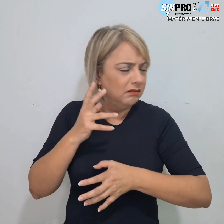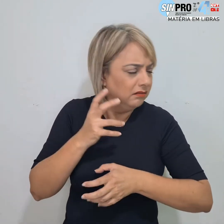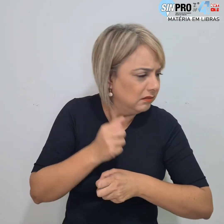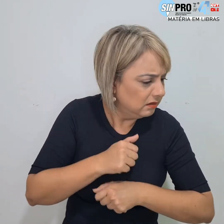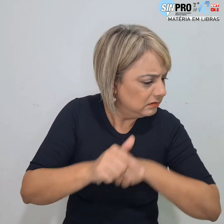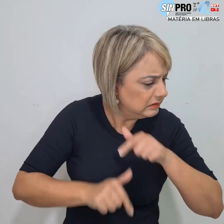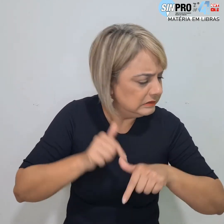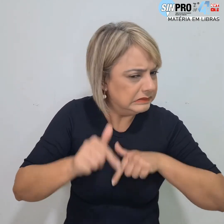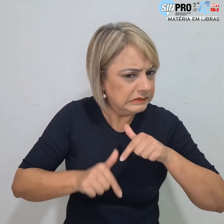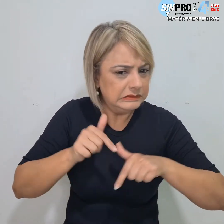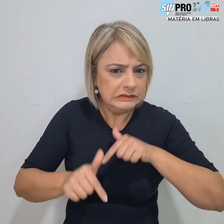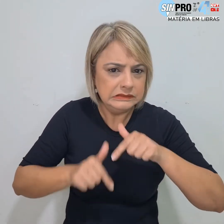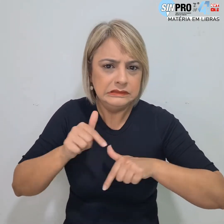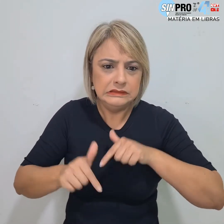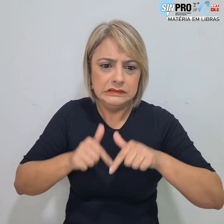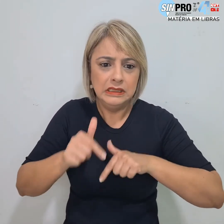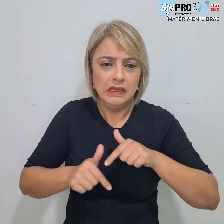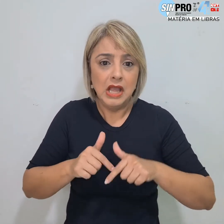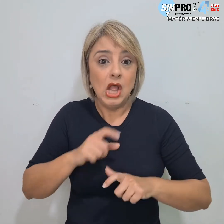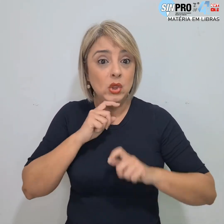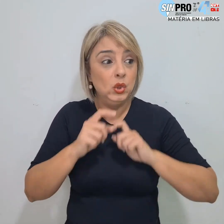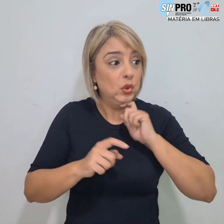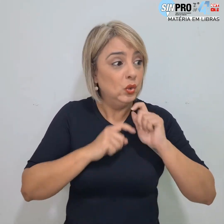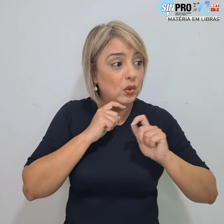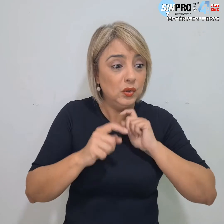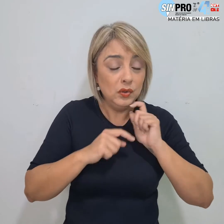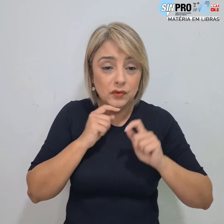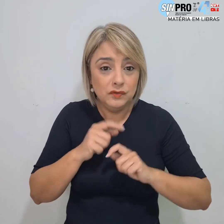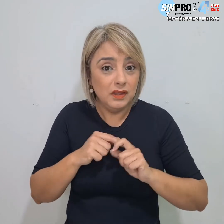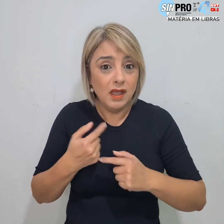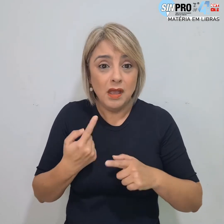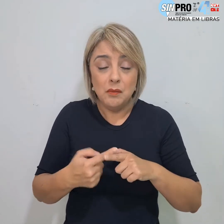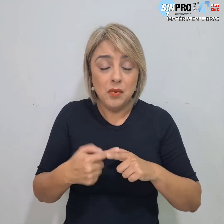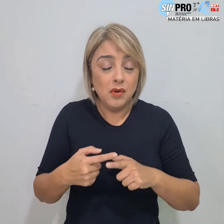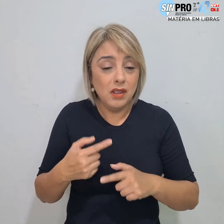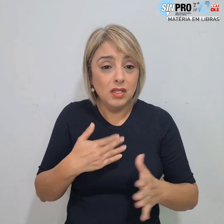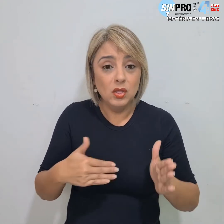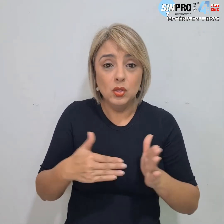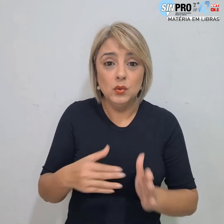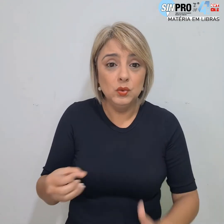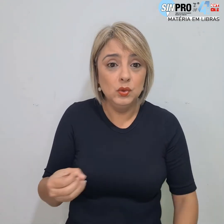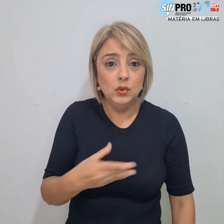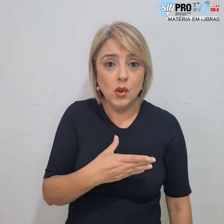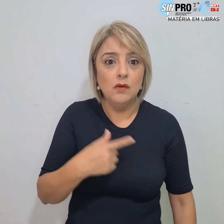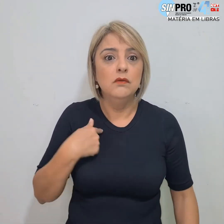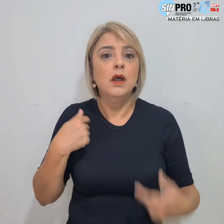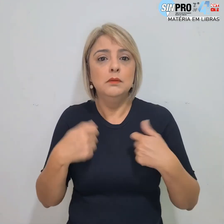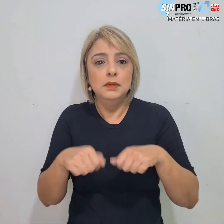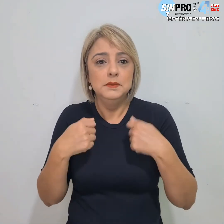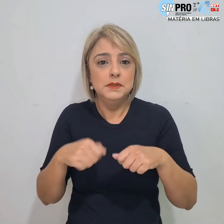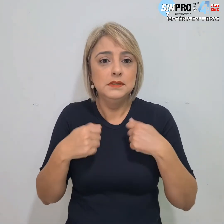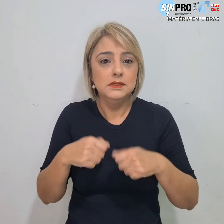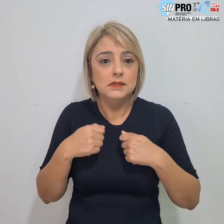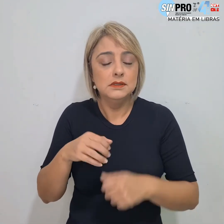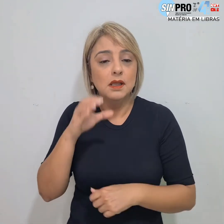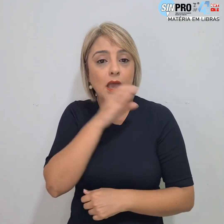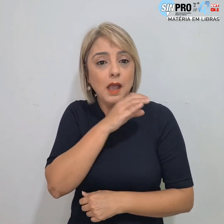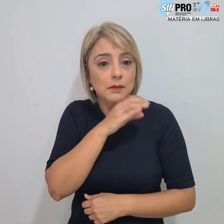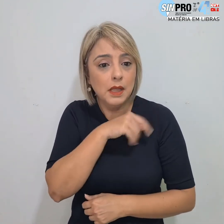sobrecarregados, há muitas incertezas porque é tudo muito novo, portanto é preciso imediatamente